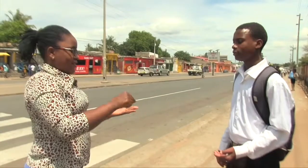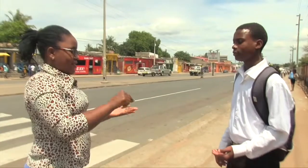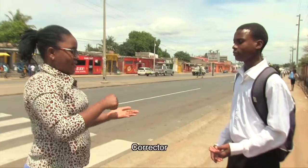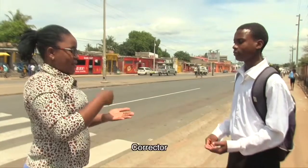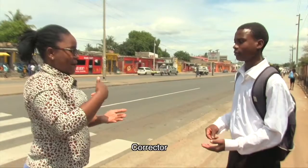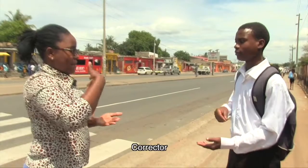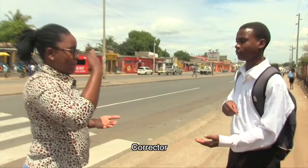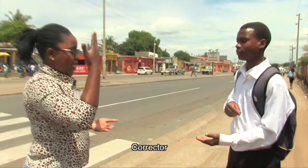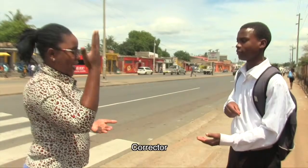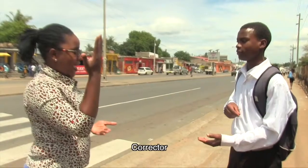Corretor